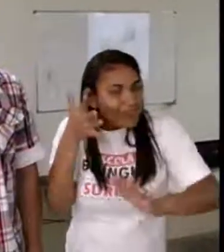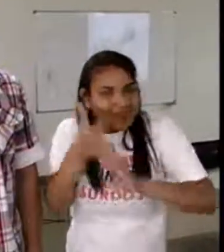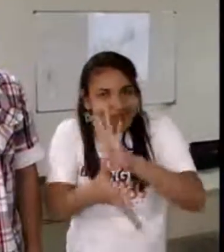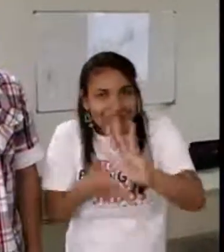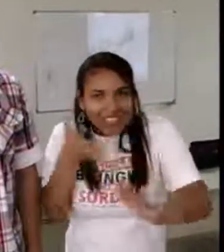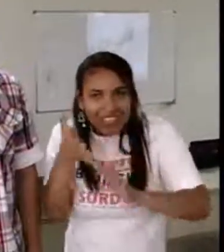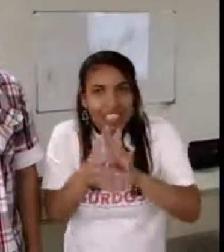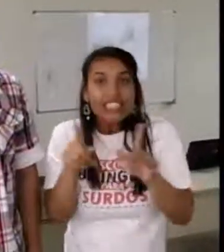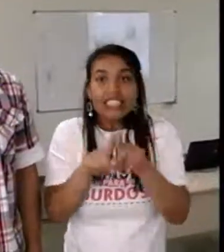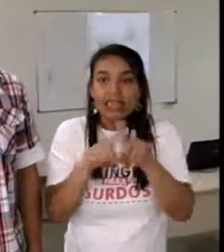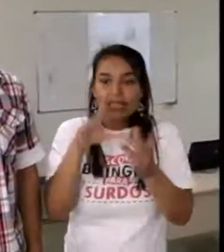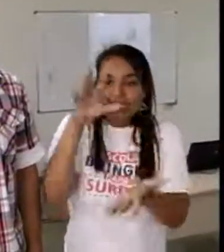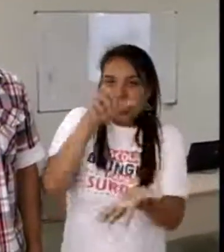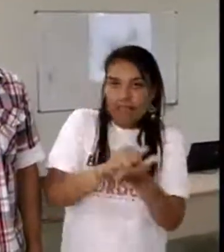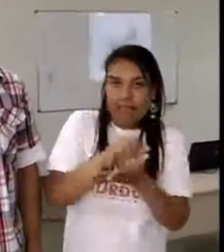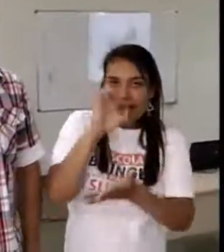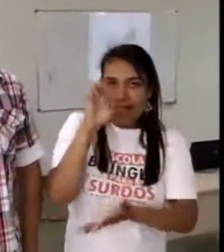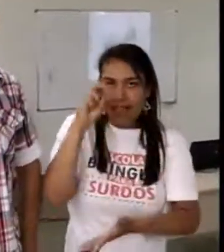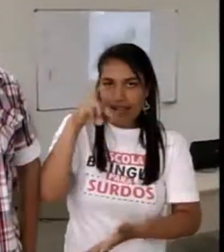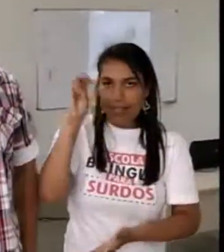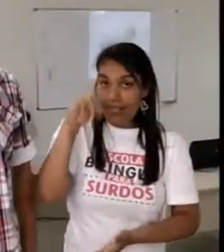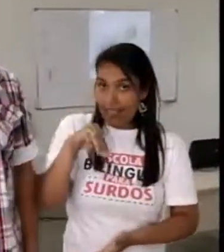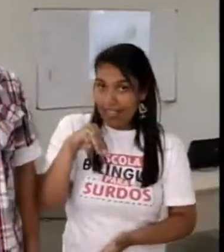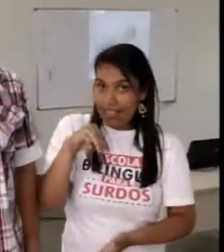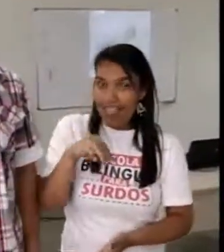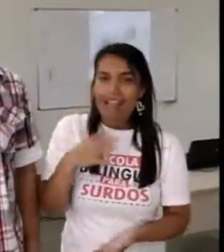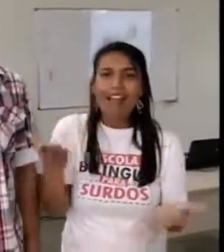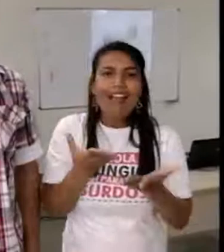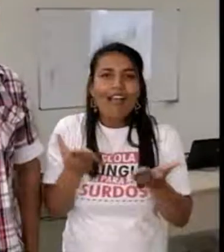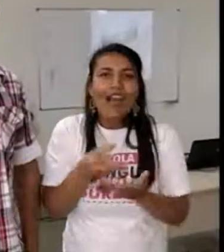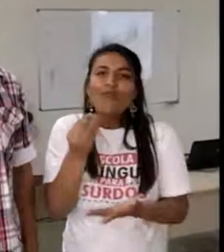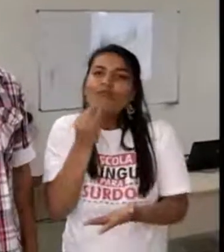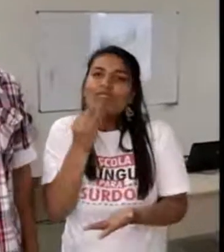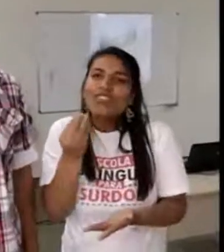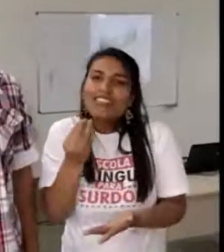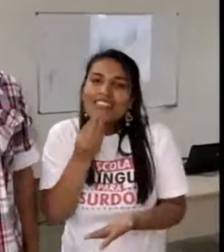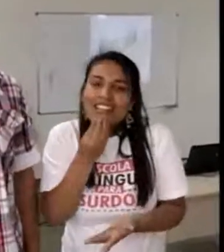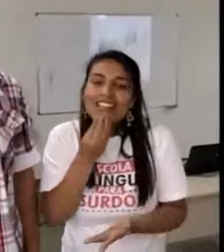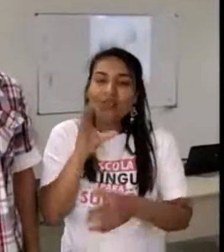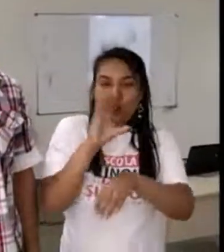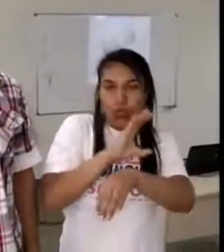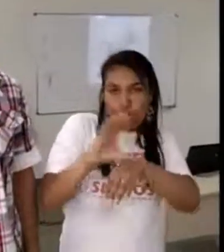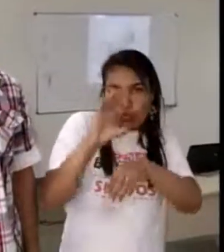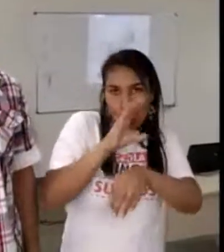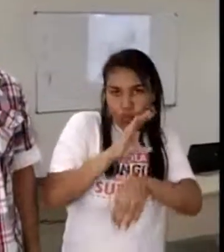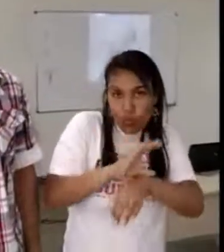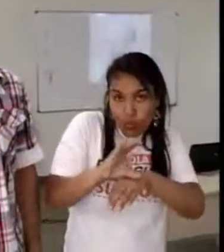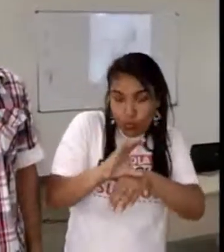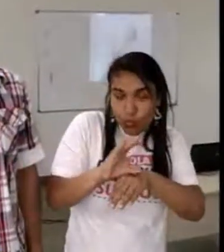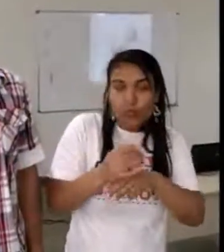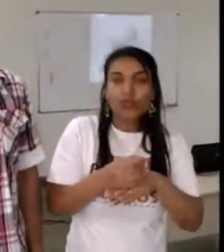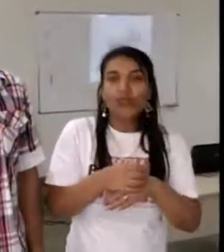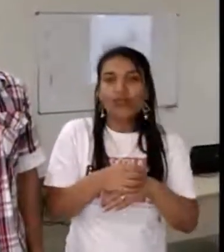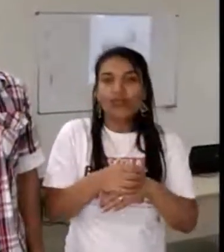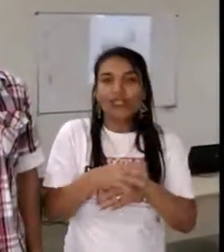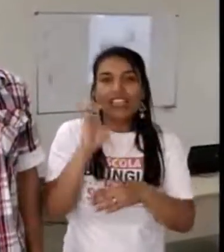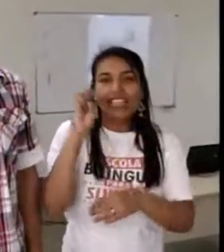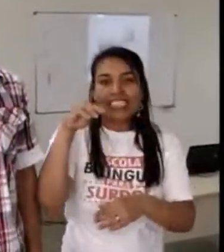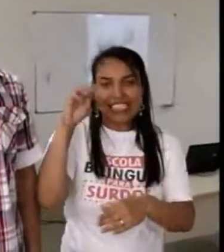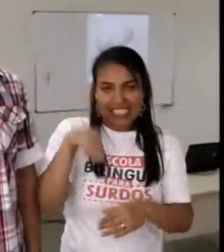e se inscreveu no Enem, chegou a sua vez. Venha participar do preparatório para o Enem em língua